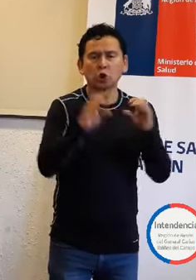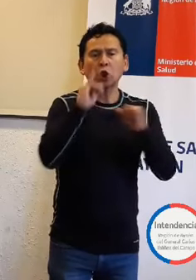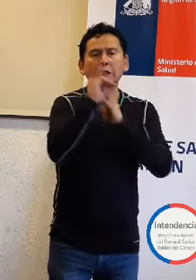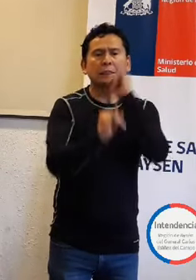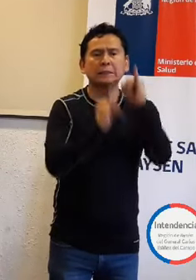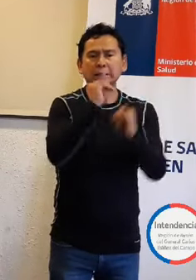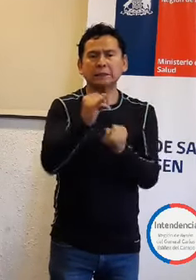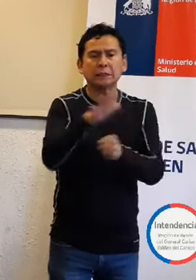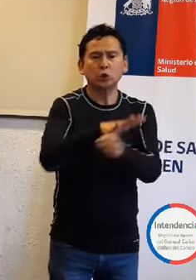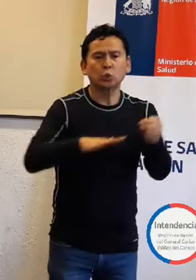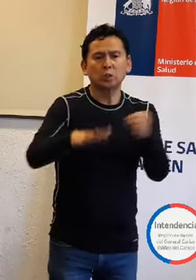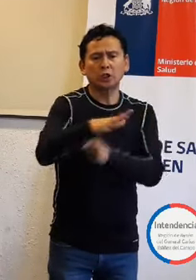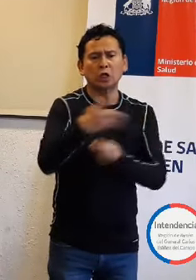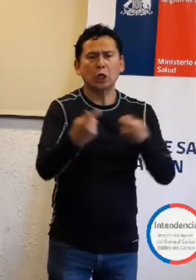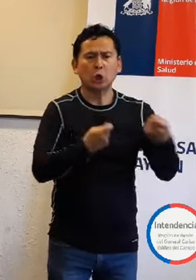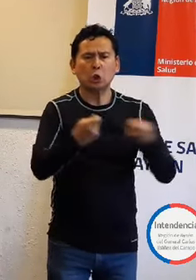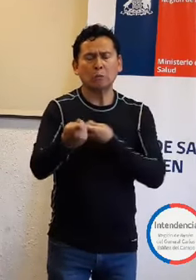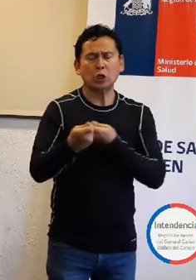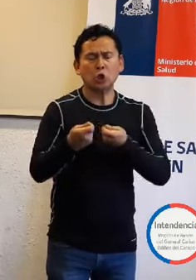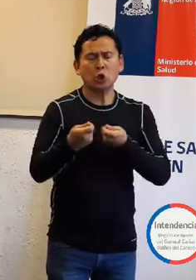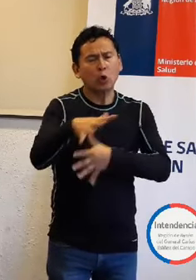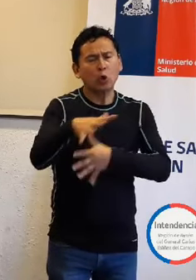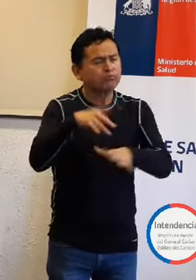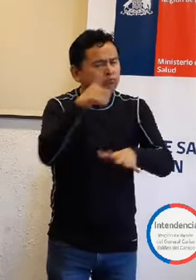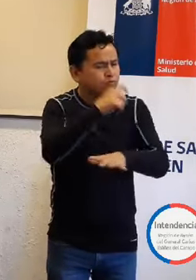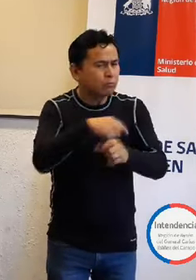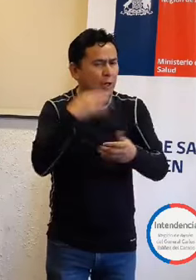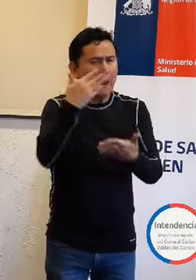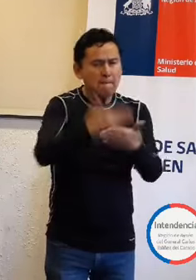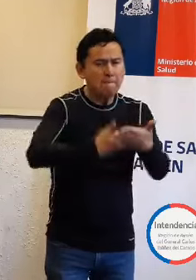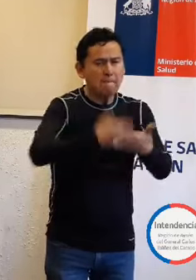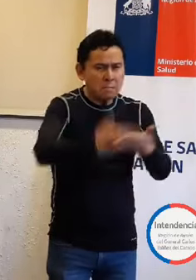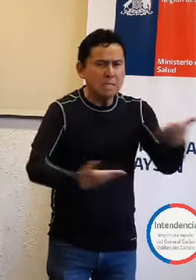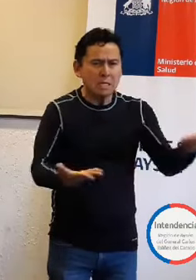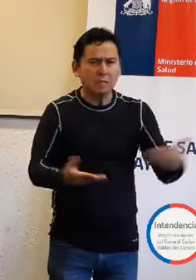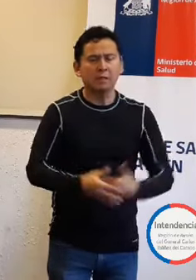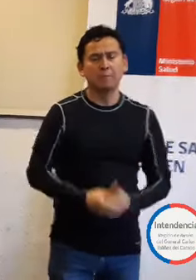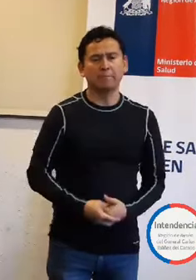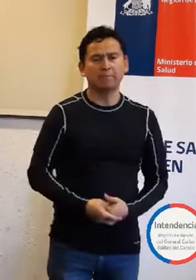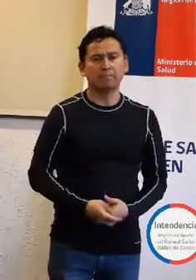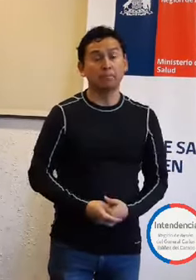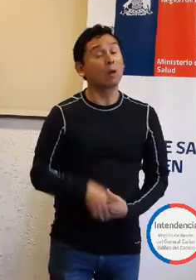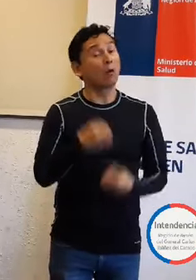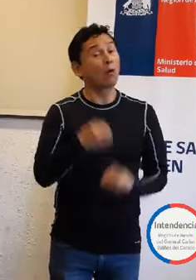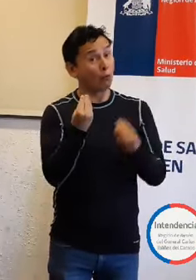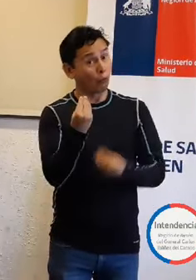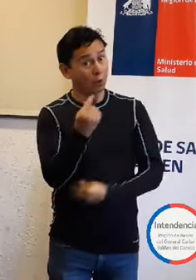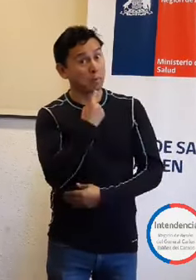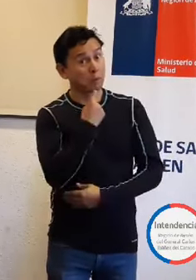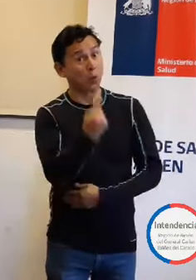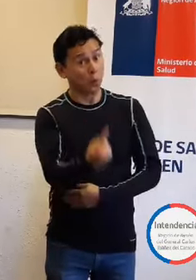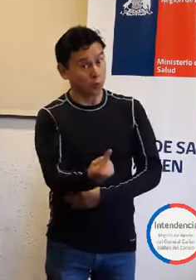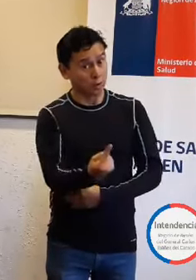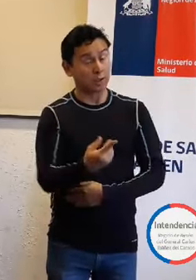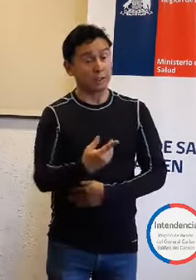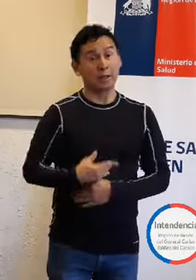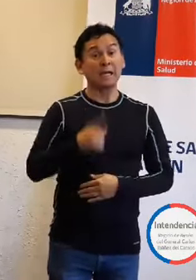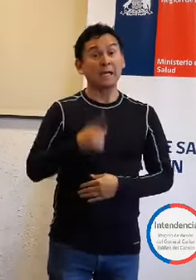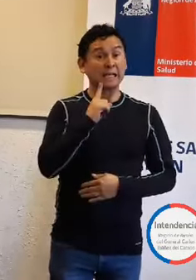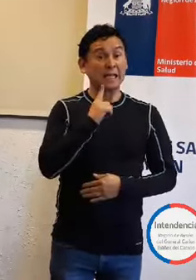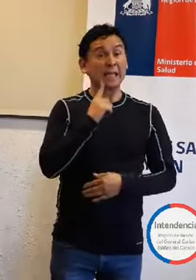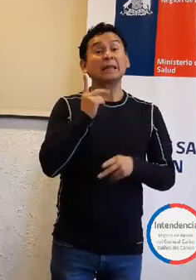y la situación económica está muy complicada para imprimir tantas guías? Una muy buena pregunta que yo creo que se la deben